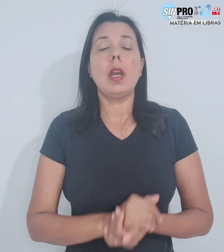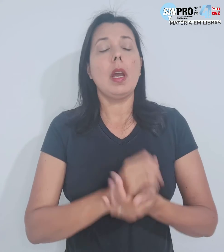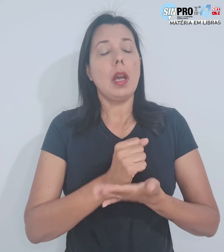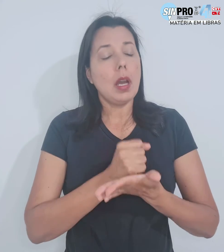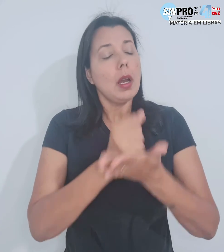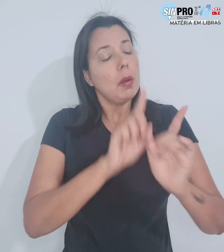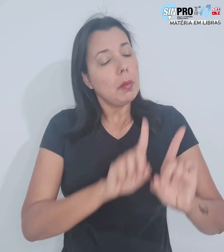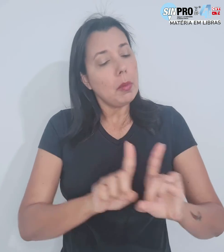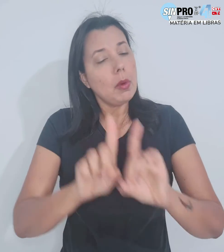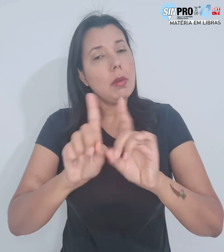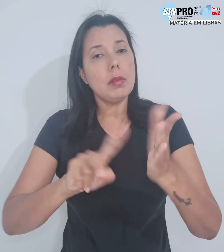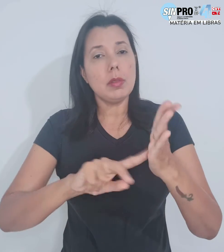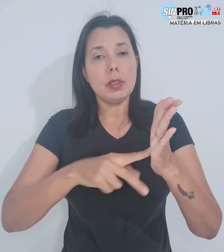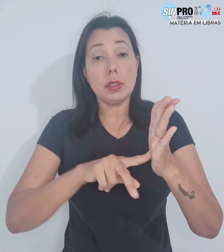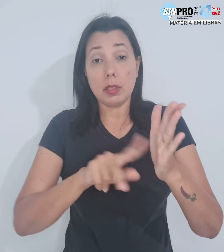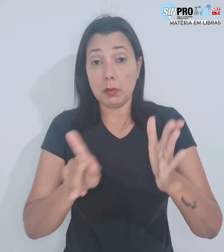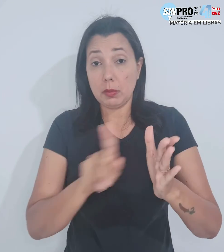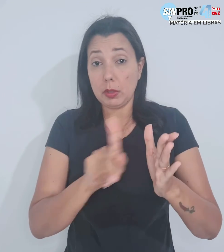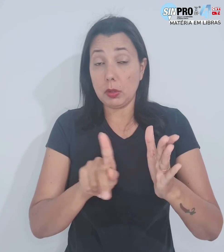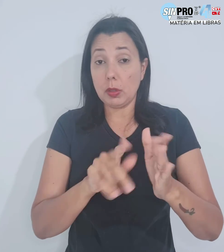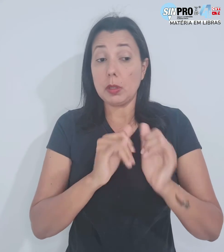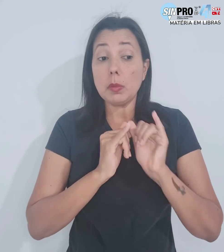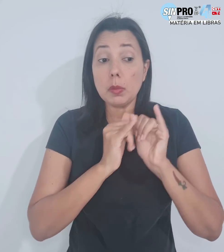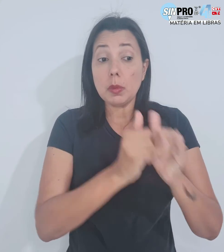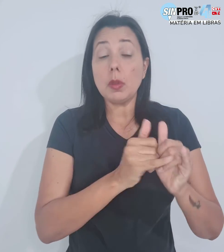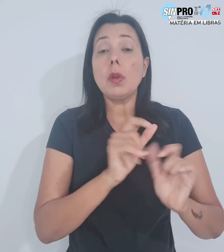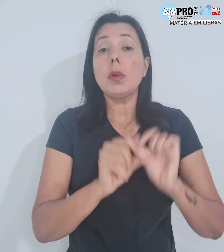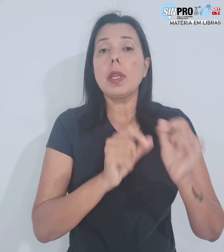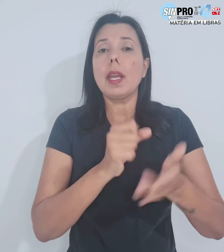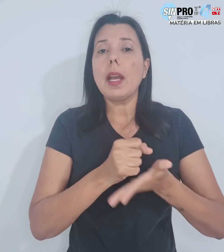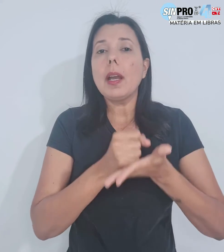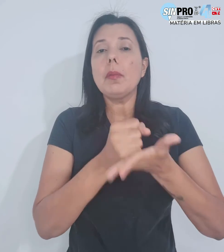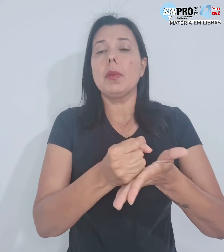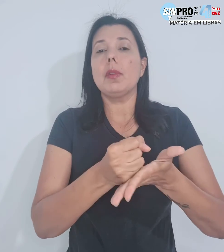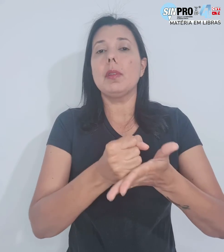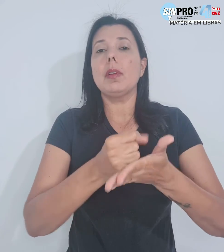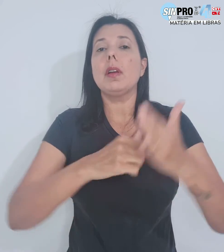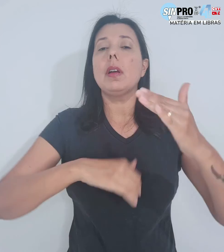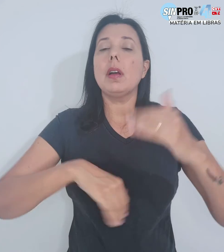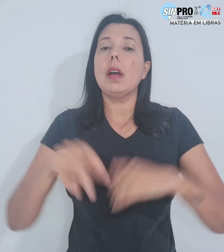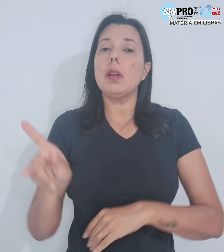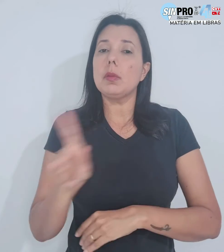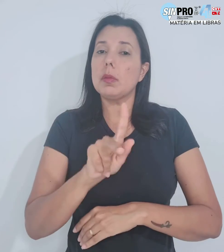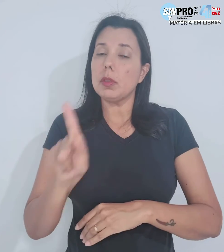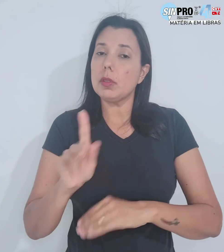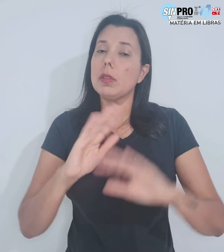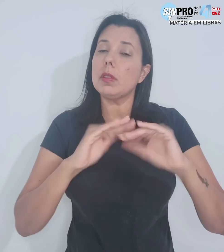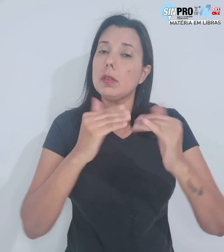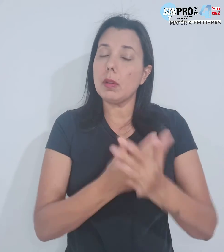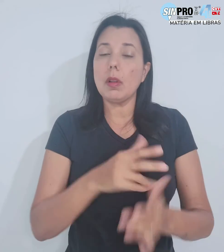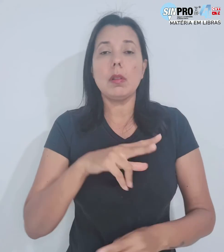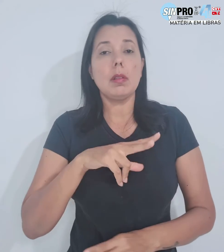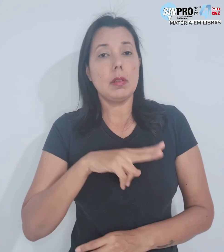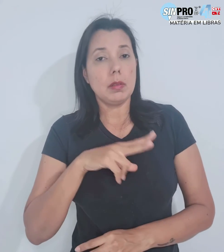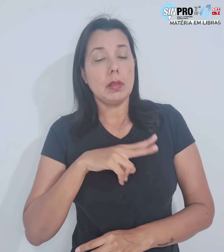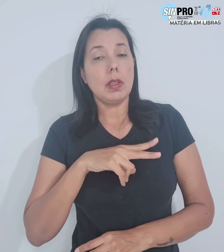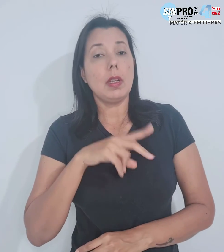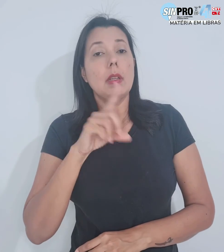Solidário, o Simpro publicou nota em apoio aos professores das escolas particulares